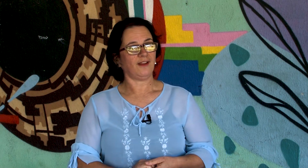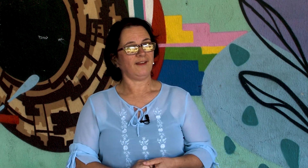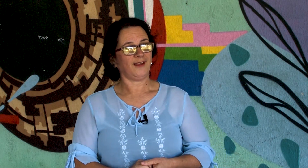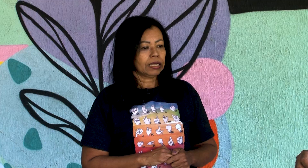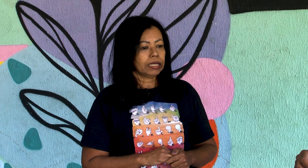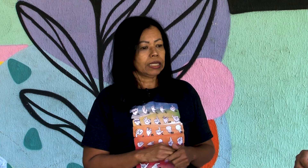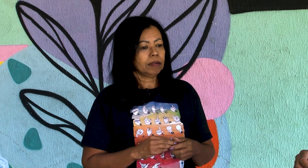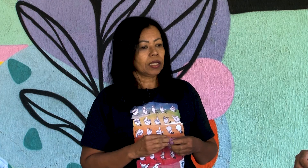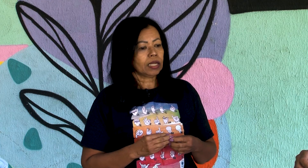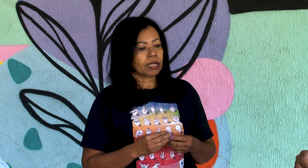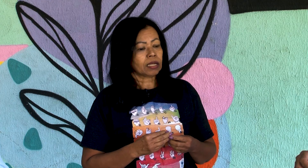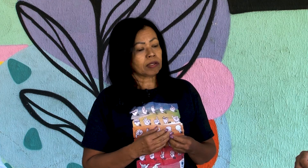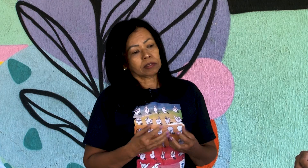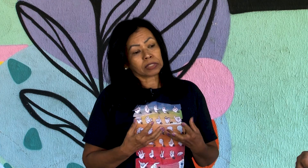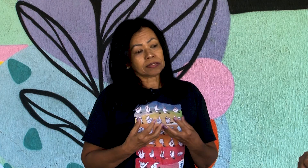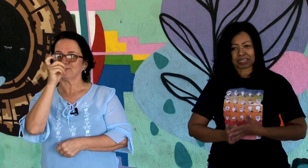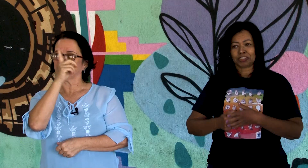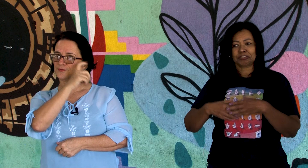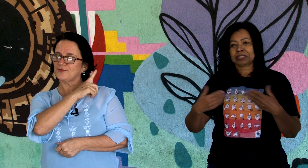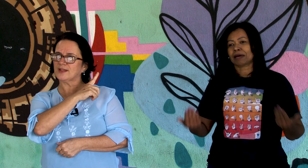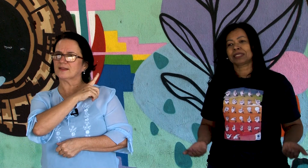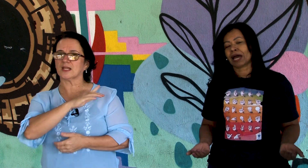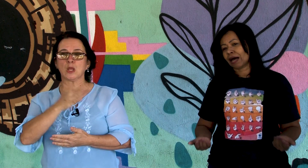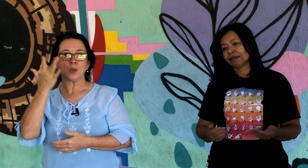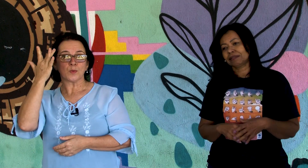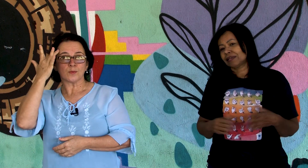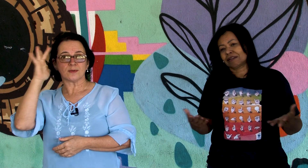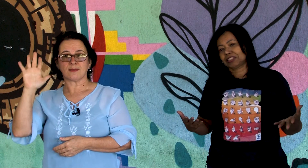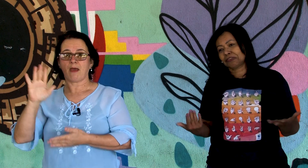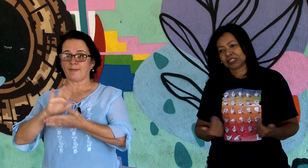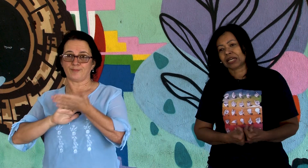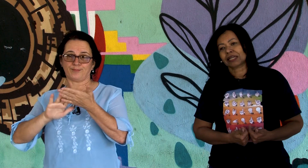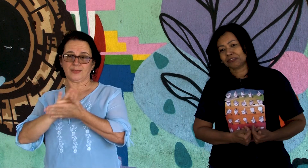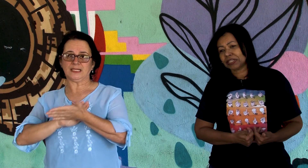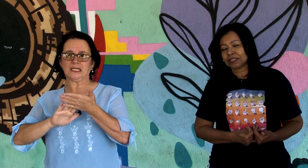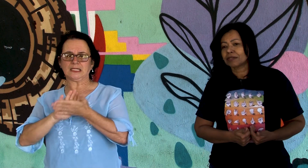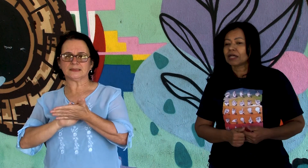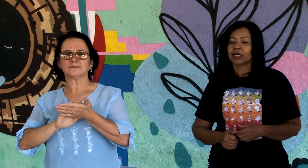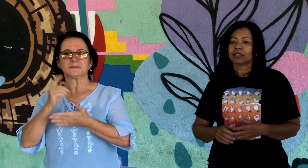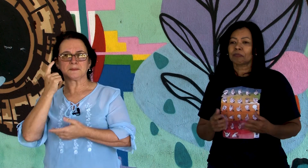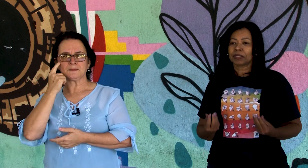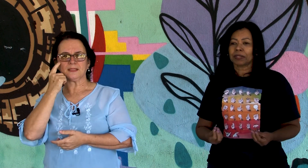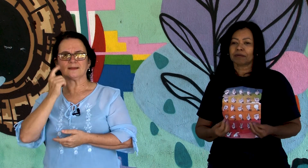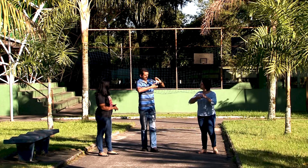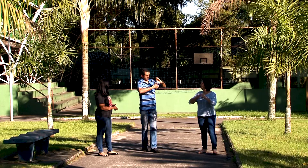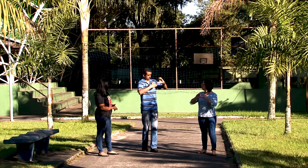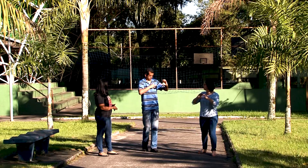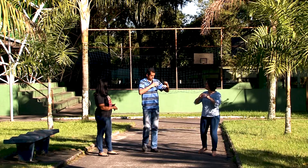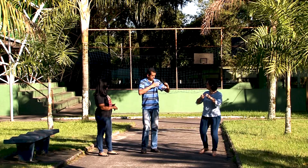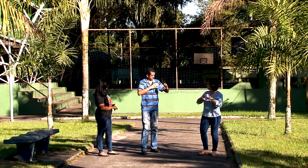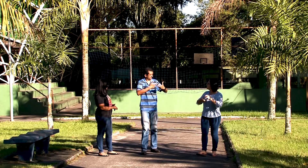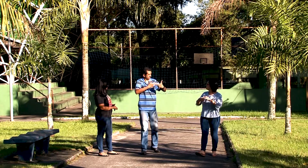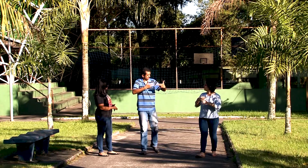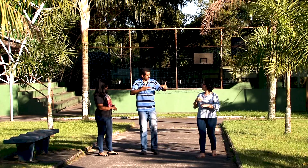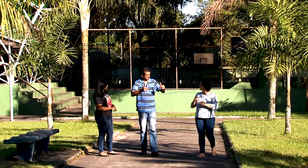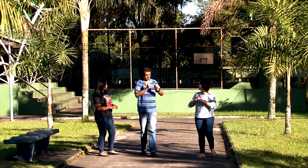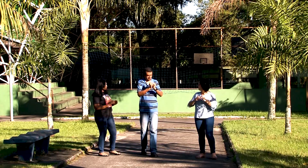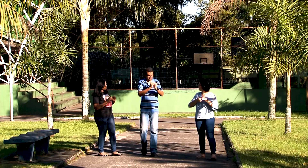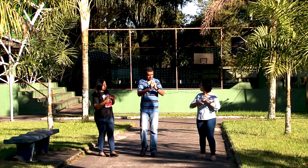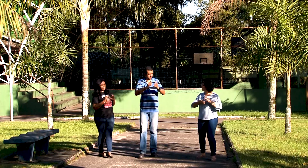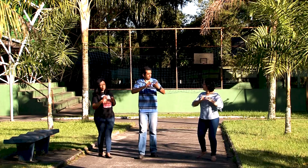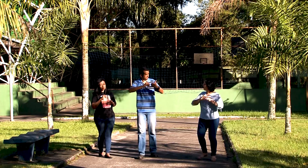A Leia e a Guiomar, experientes intérpretes da língua brasileira de sinais na cidade de Cubatão, nos contam um pouco